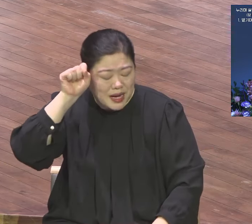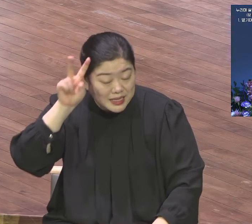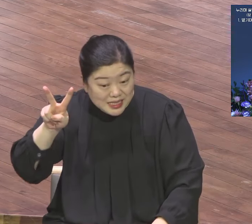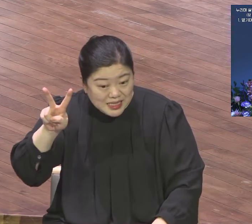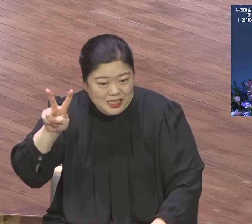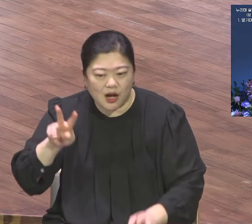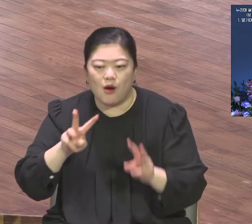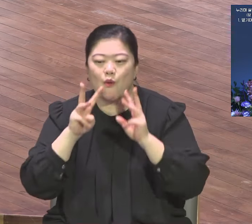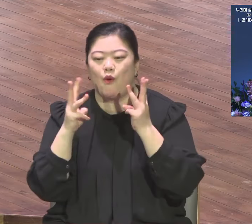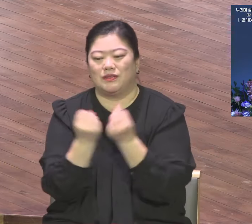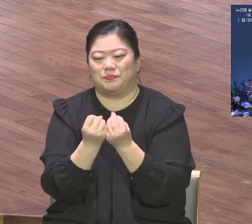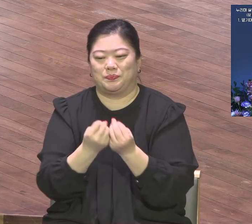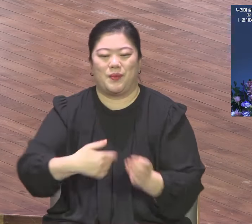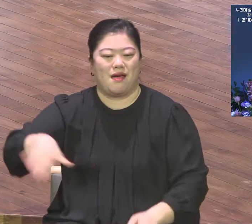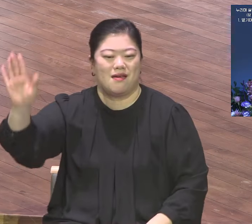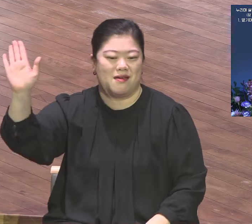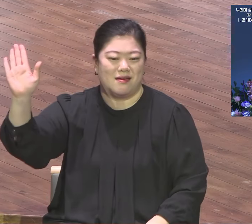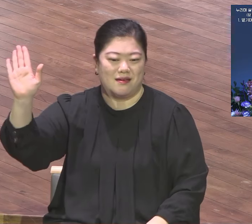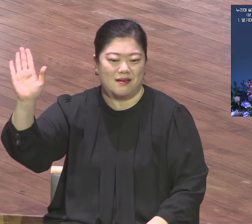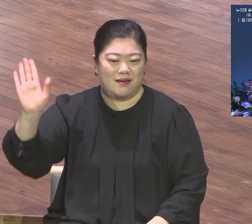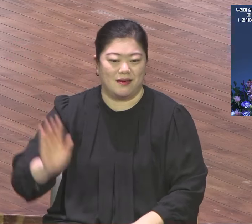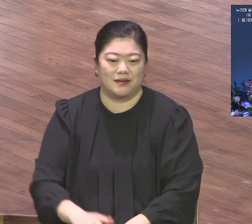저녁에.